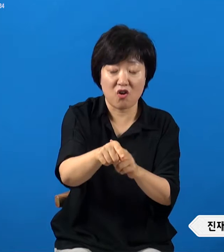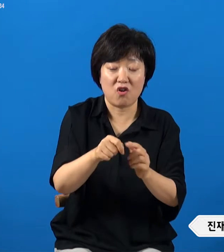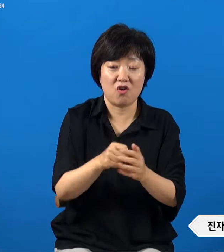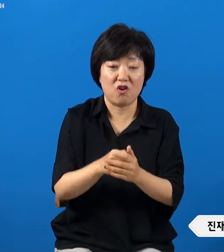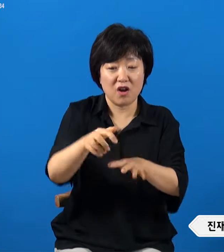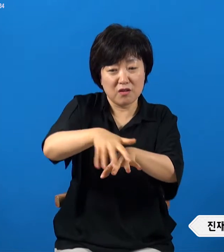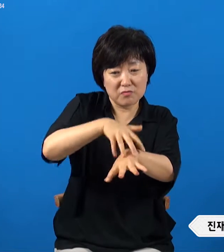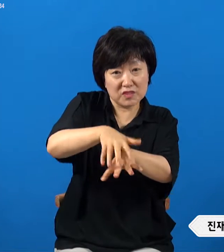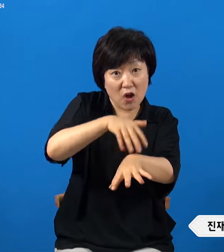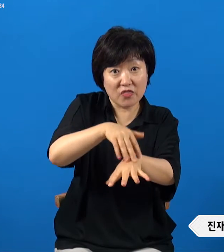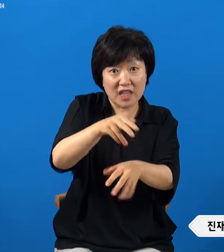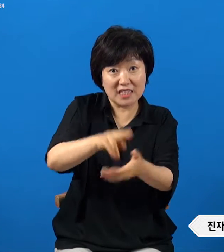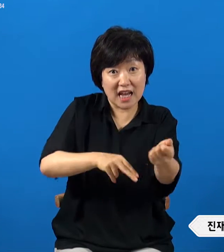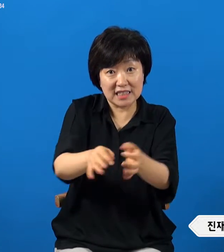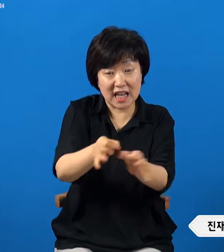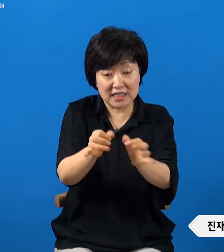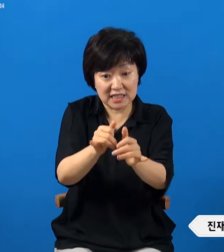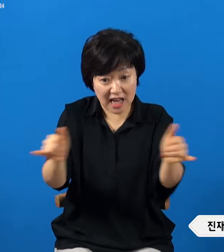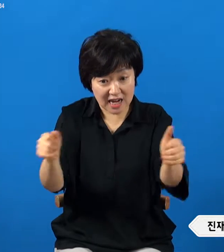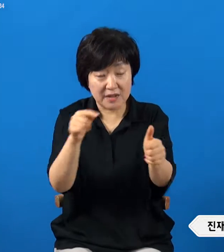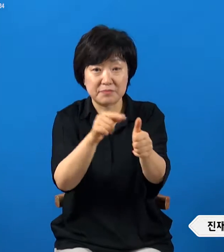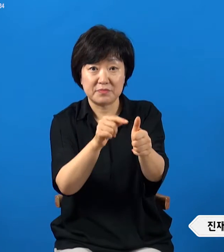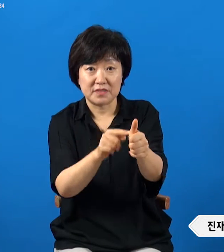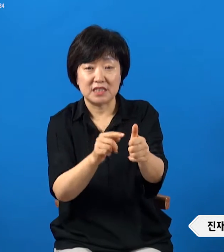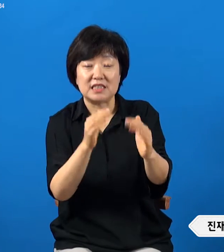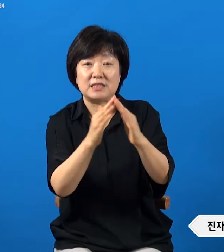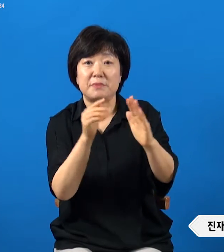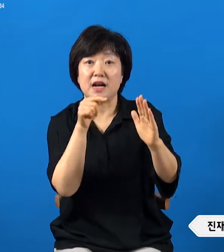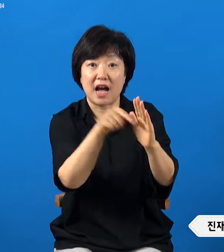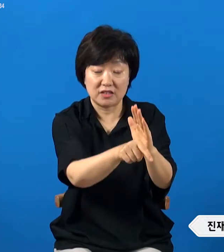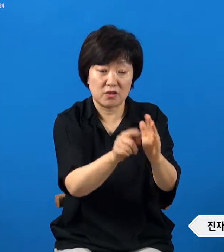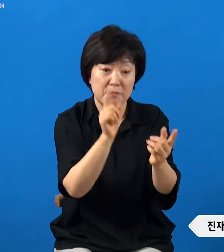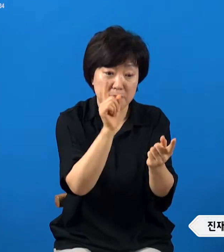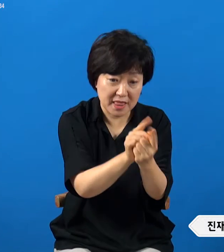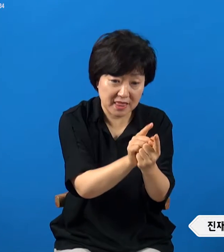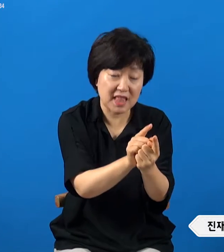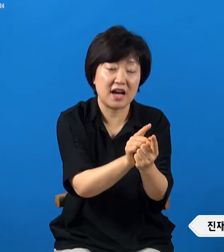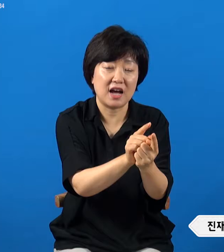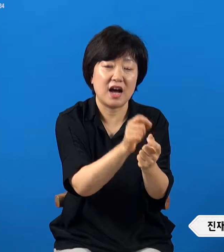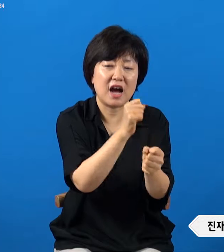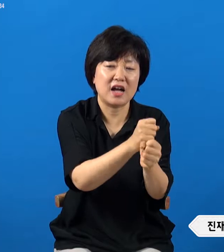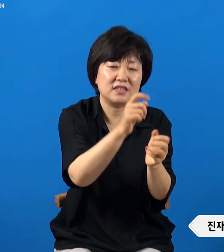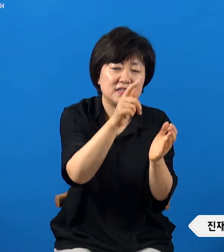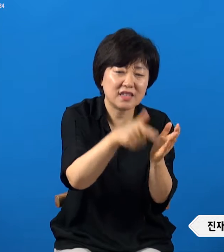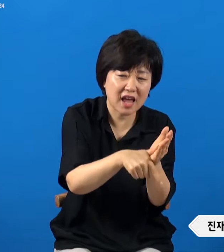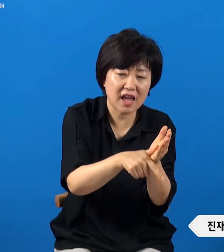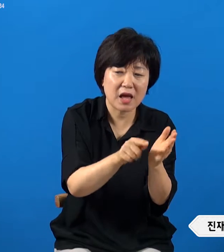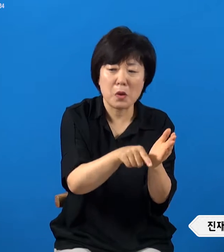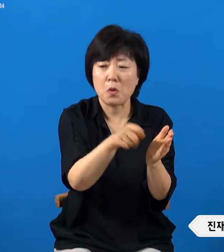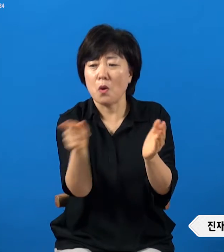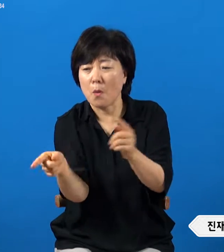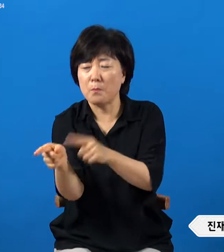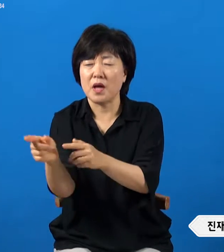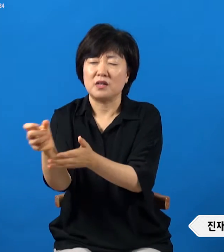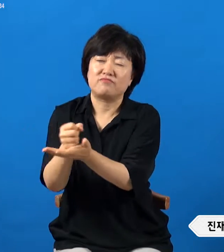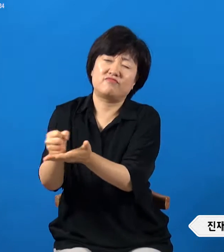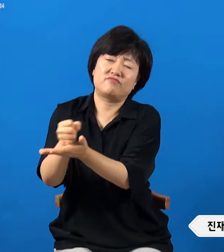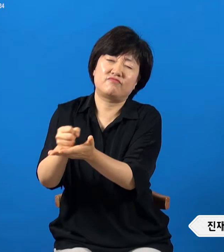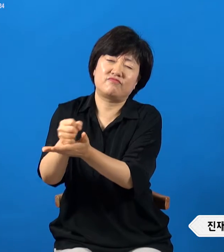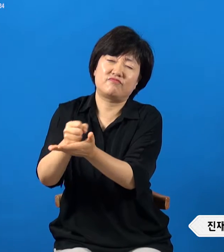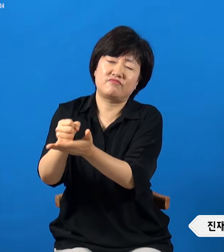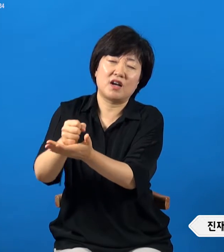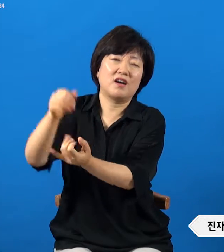교회가 시작됩니다. 그런데 복음을 증거하던 중에 그곳에 점을 치는 여아가